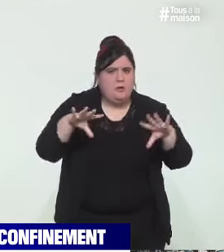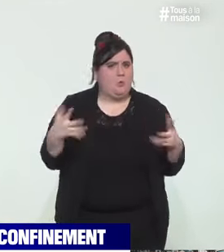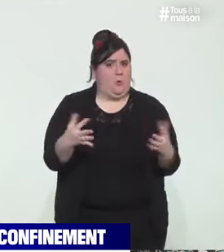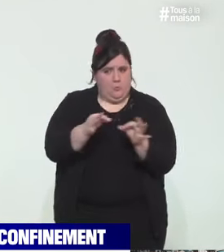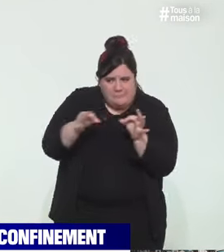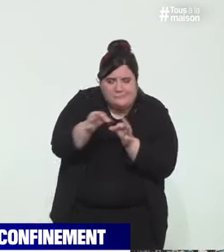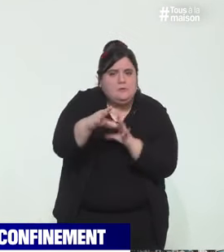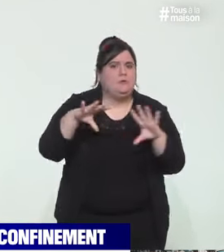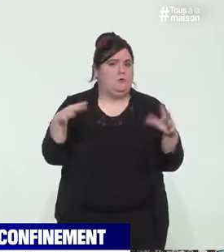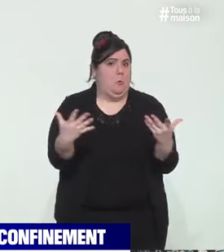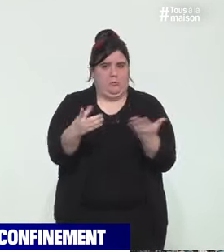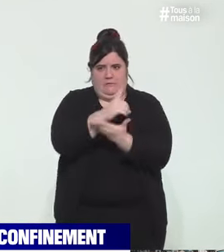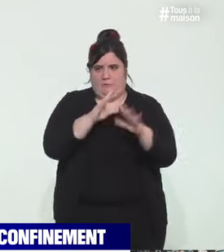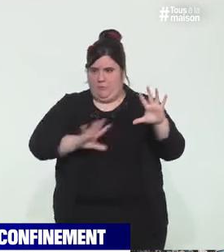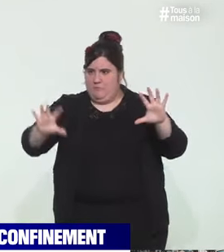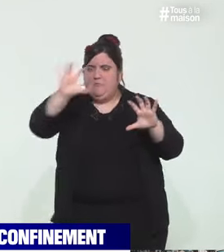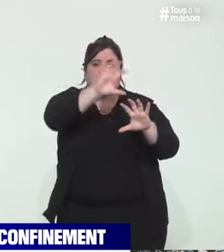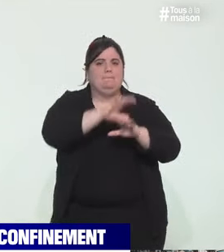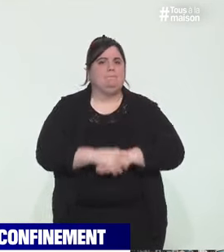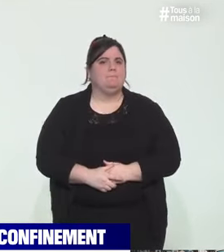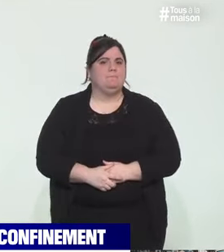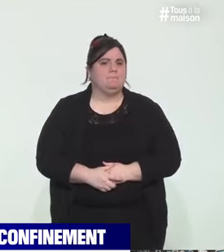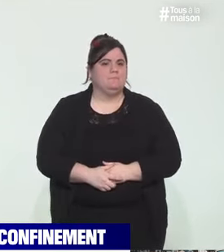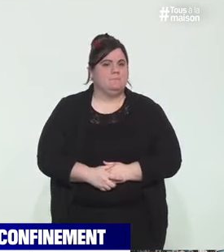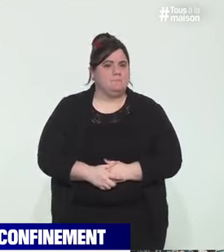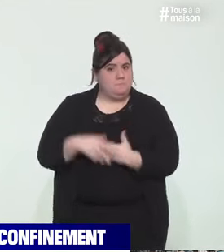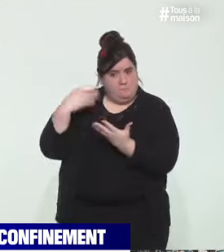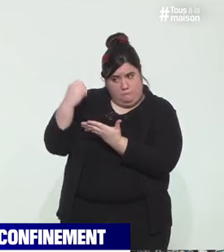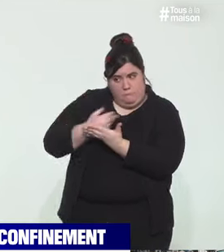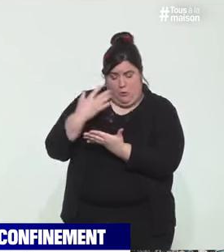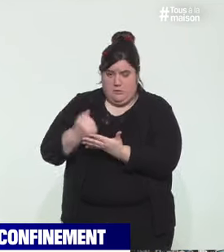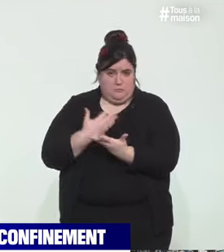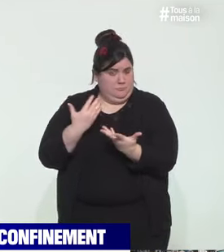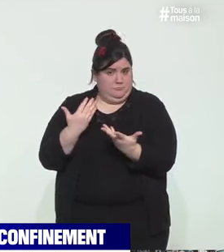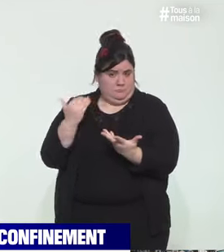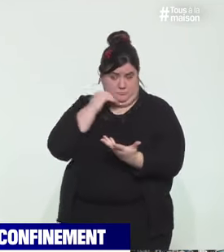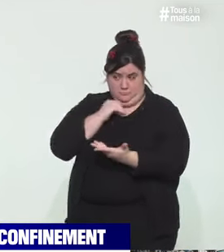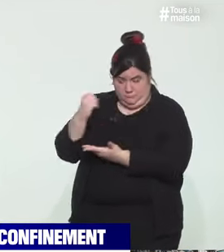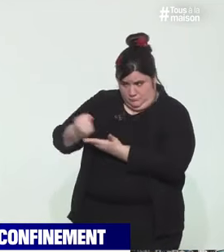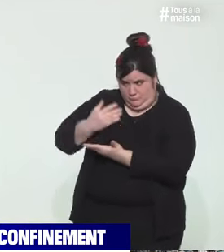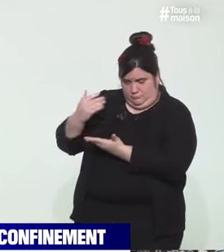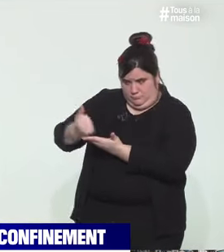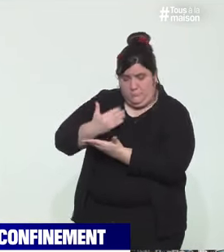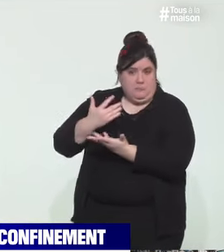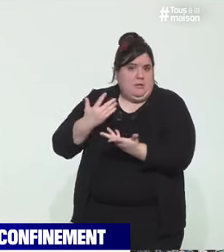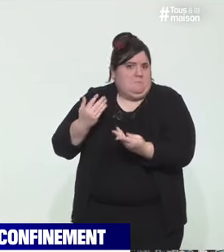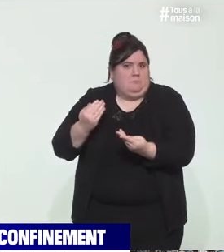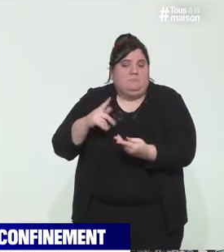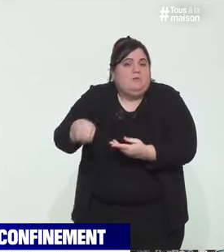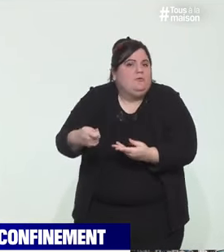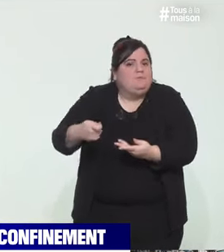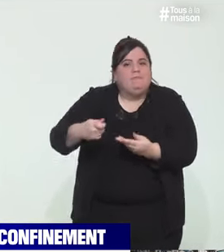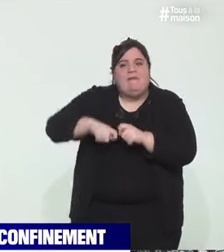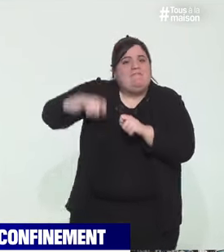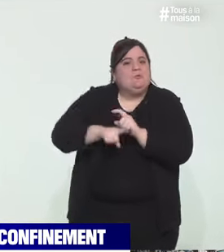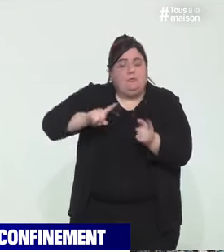dans le département. Ces données ont l'avantage d'être relativement précoces, sensibles, c'est-à-dire qu'elles évolueront rapidement en